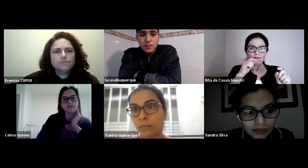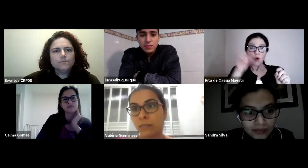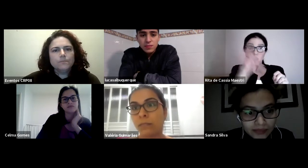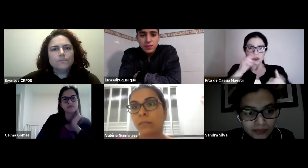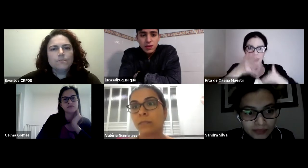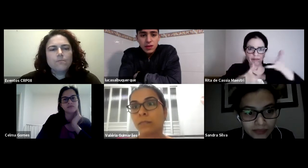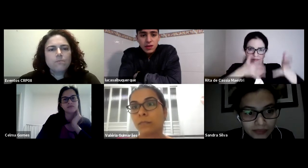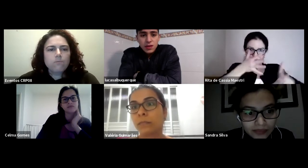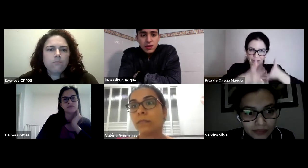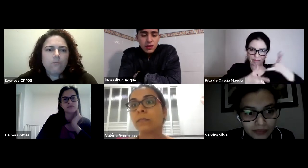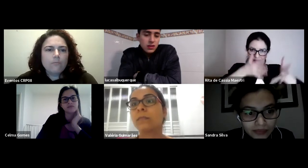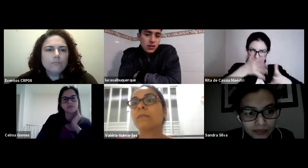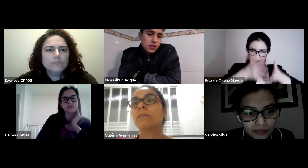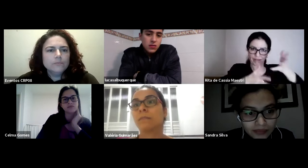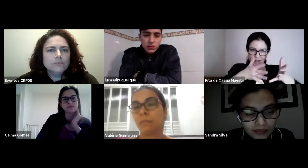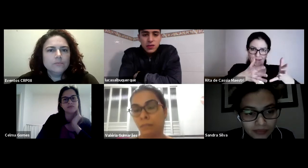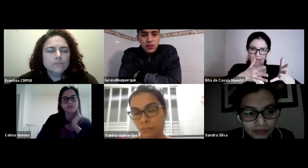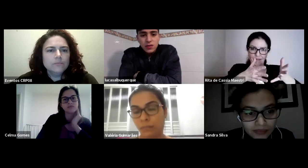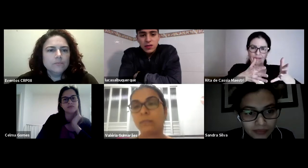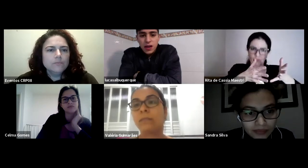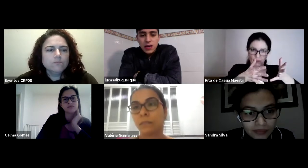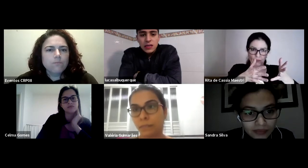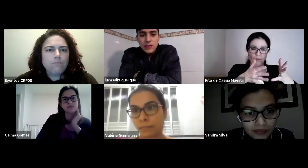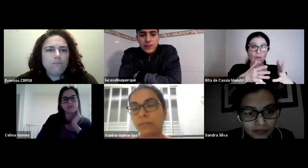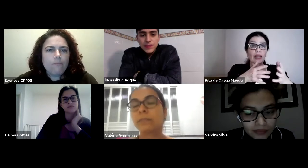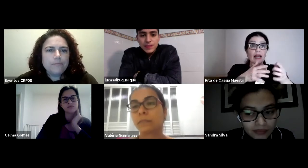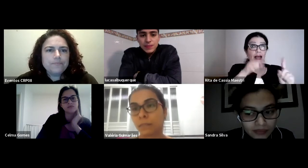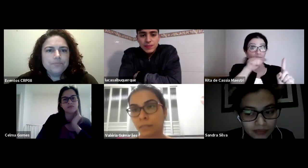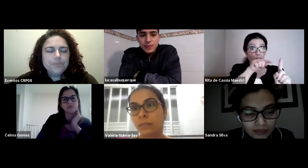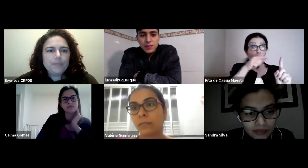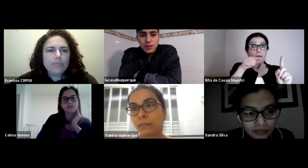idade e, né, usa a língua de sinais,